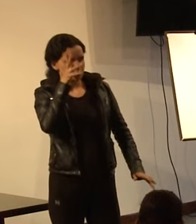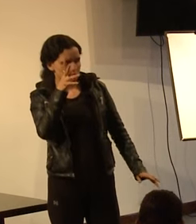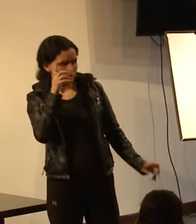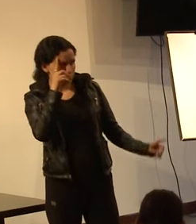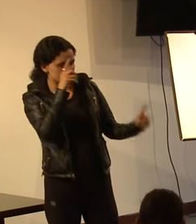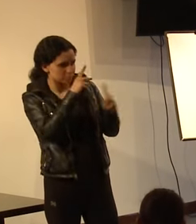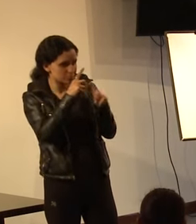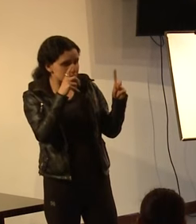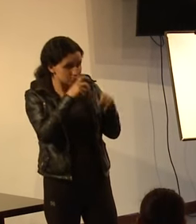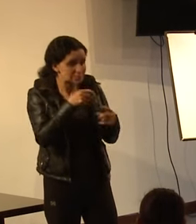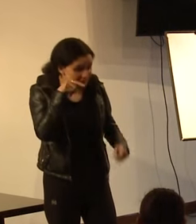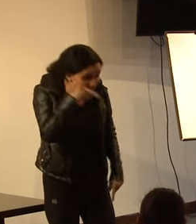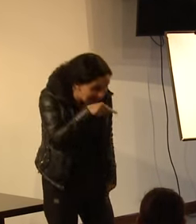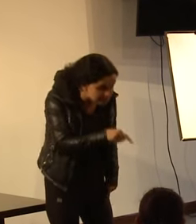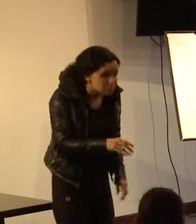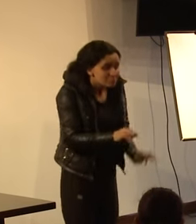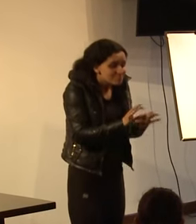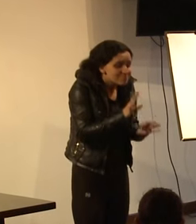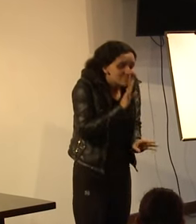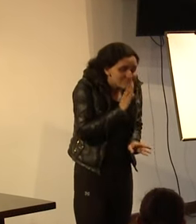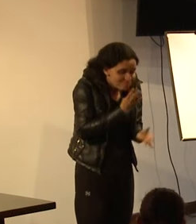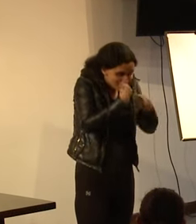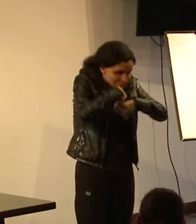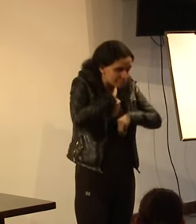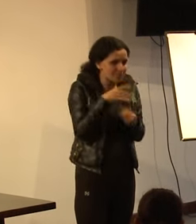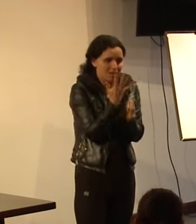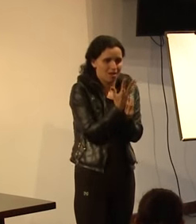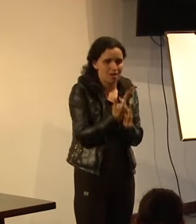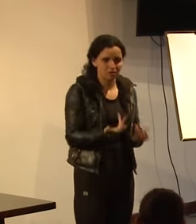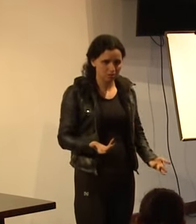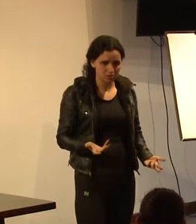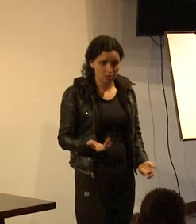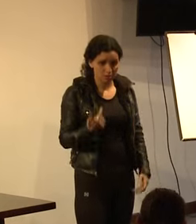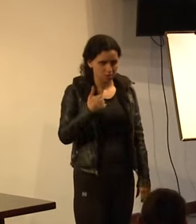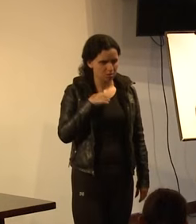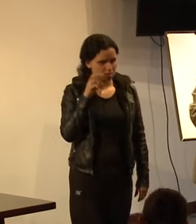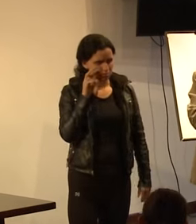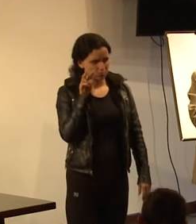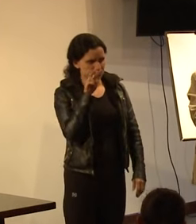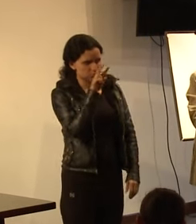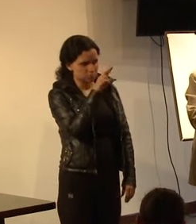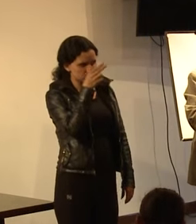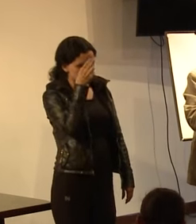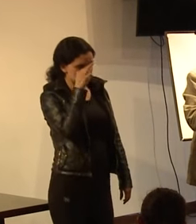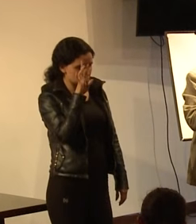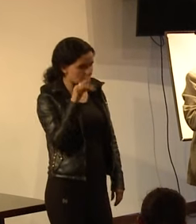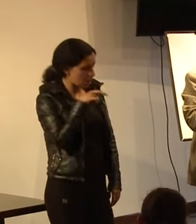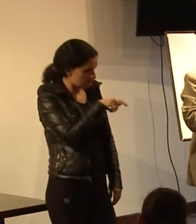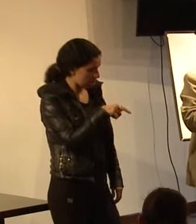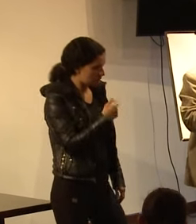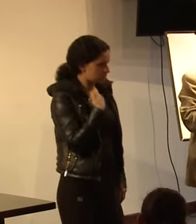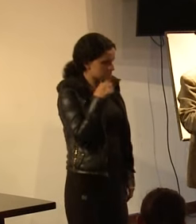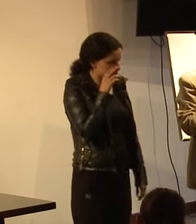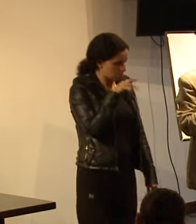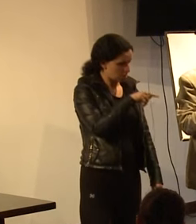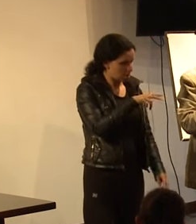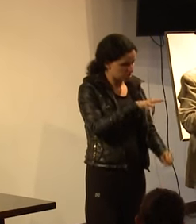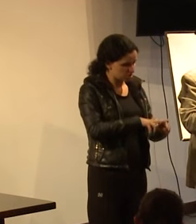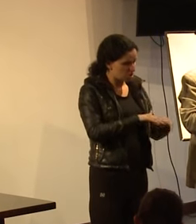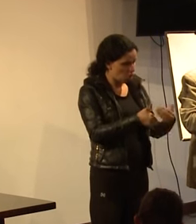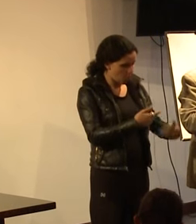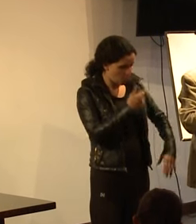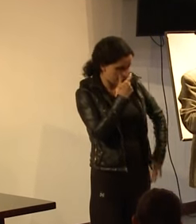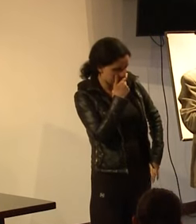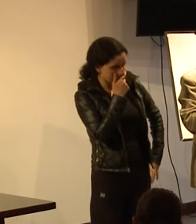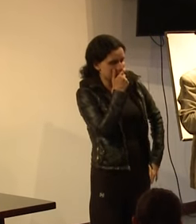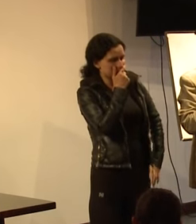artes plásticas ahí, y ahí empieza a descifrar uno muchas cosas, porque si yo soy buen observador, entiendo cómo hicieron esa silla. Y entonces soy capaz de decir, ah, esto va